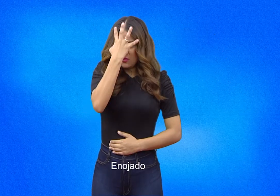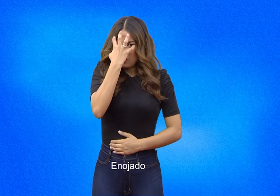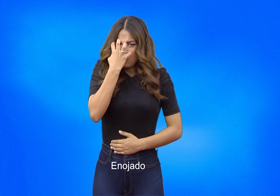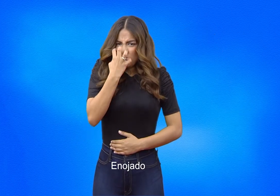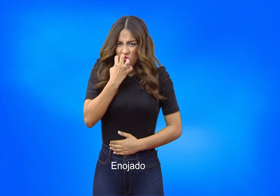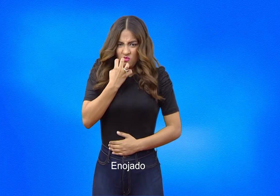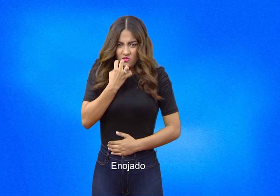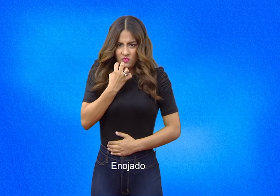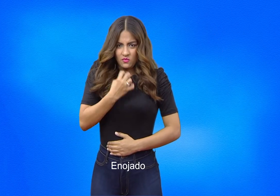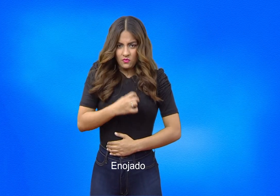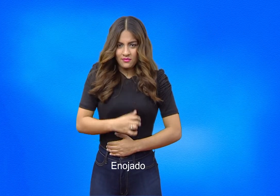Enojado.